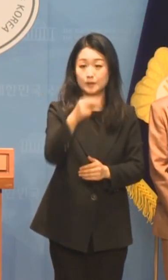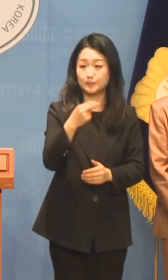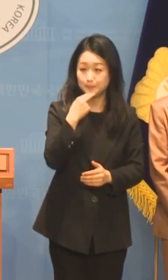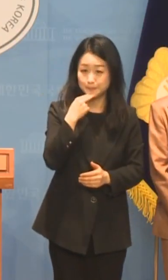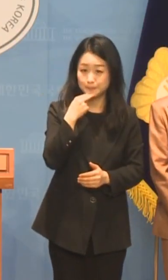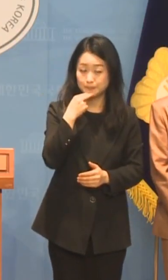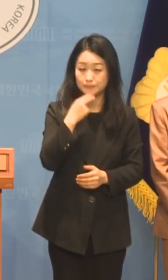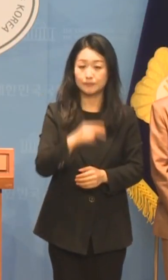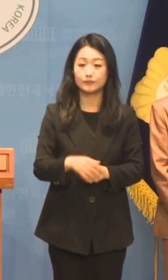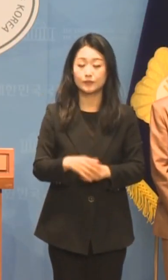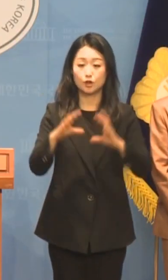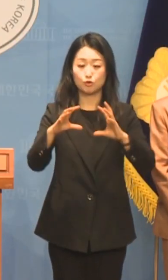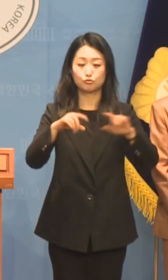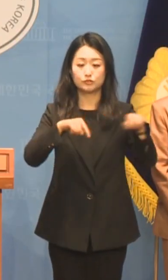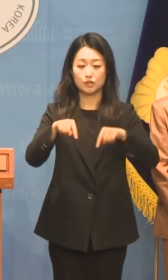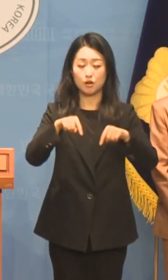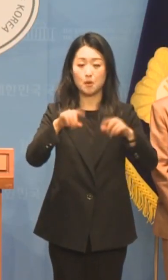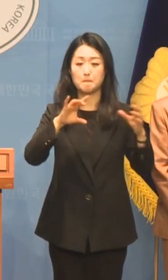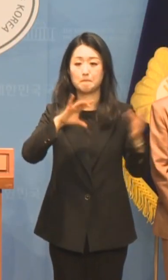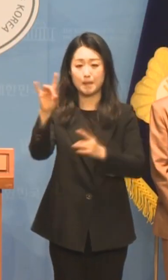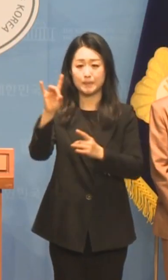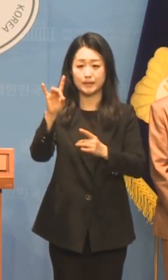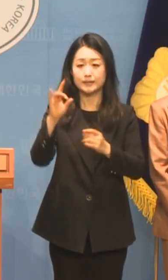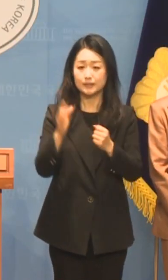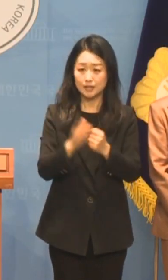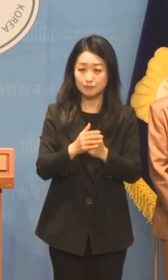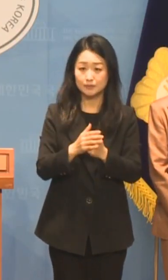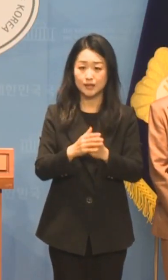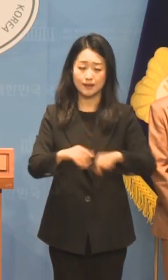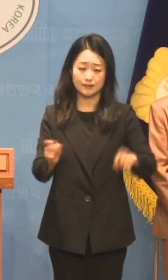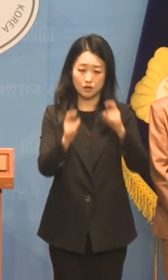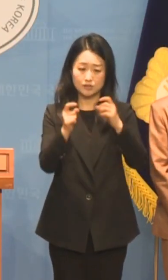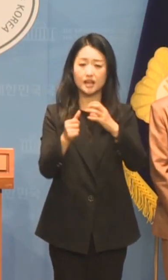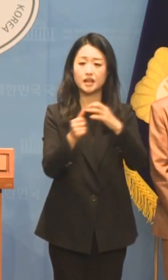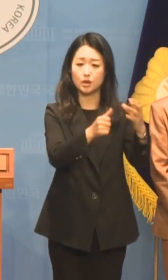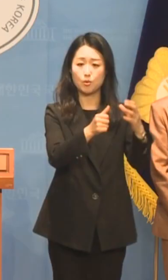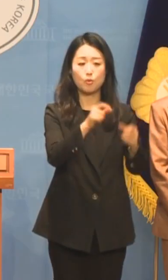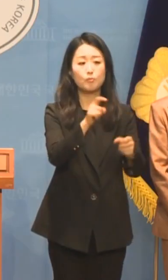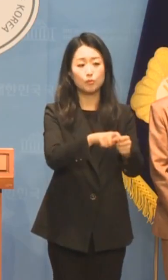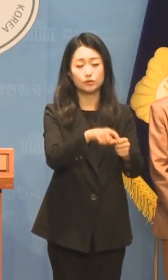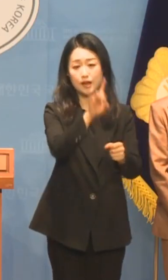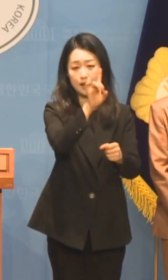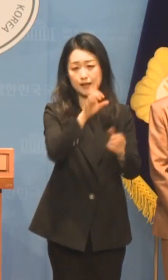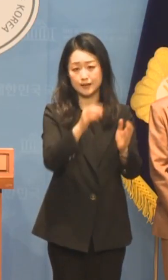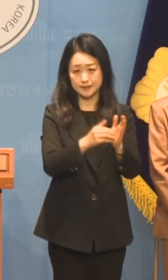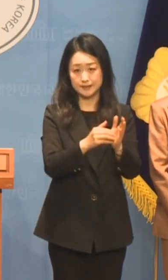모두 국정마비용, 정쟁 흉기로 사용돼 왔을 뿐입니다.